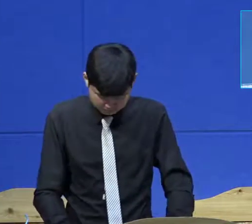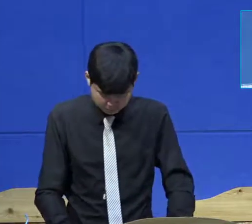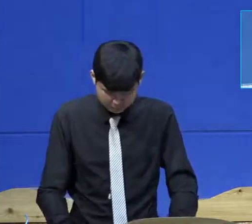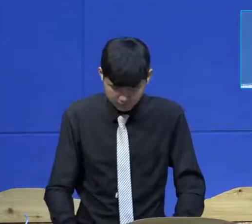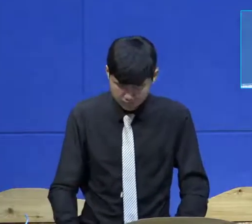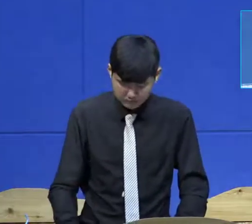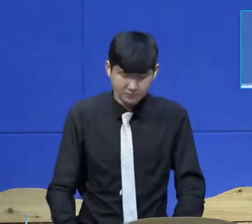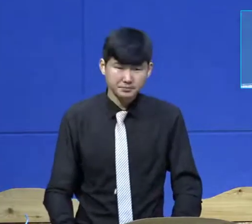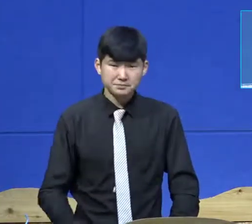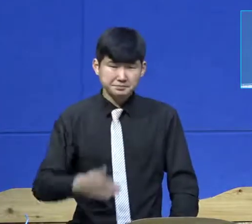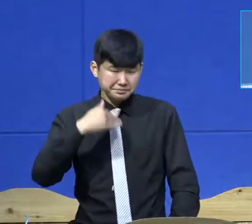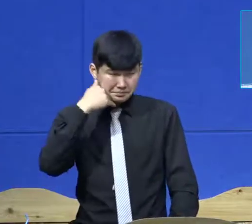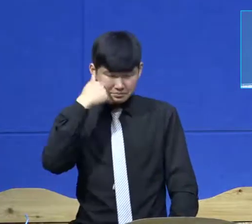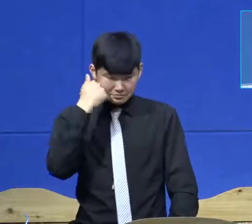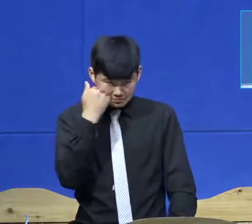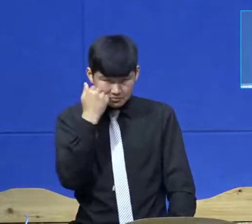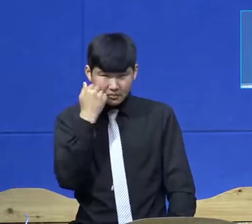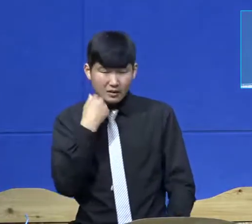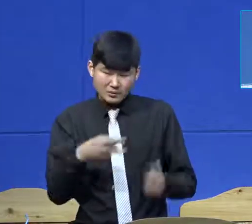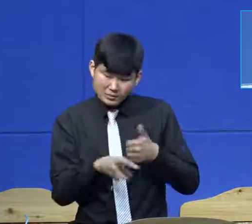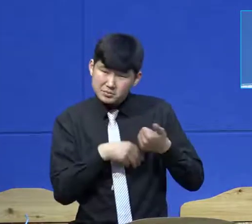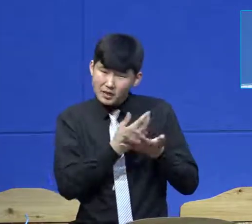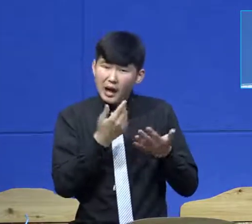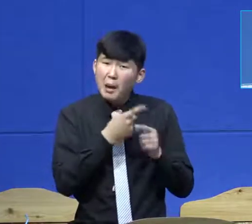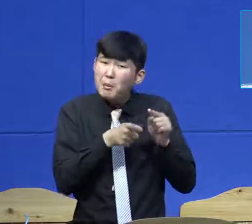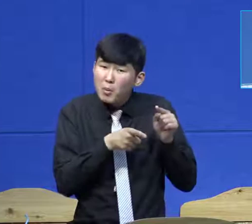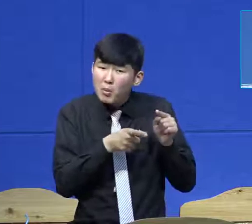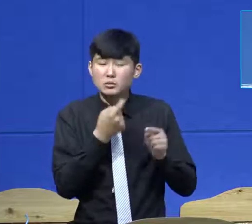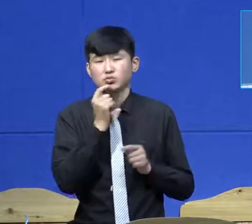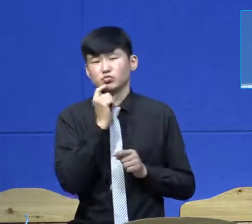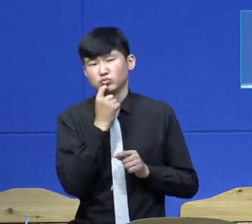Ичмэр хажуугаар нь сайн мэдээ тарах амархан уу? Хэцүү.